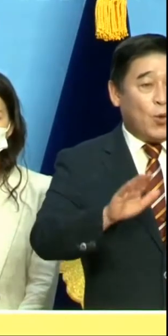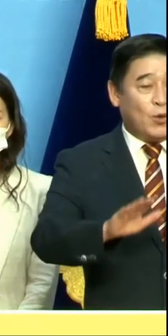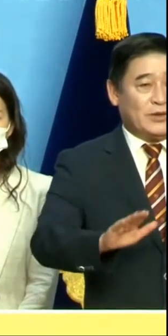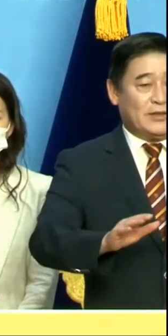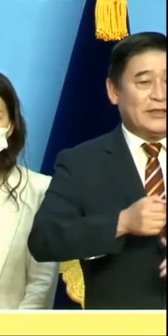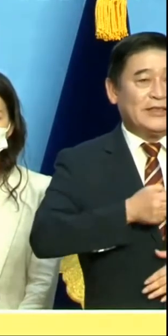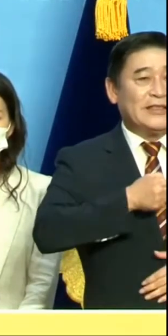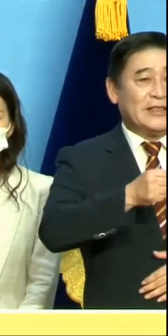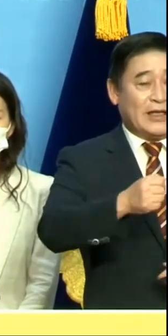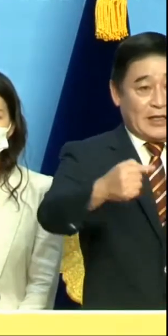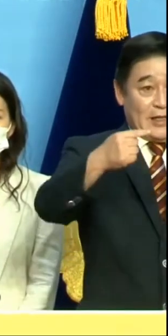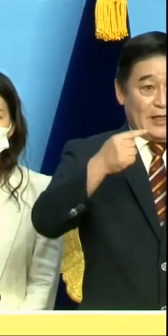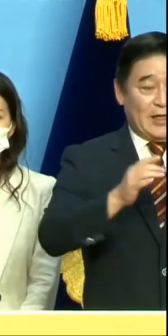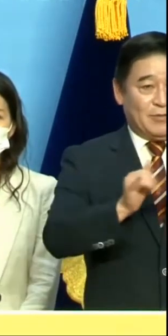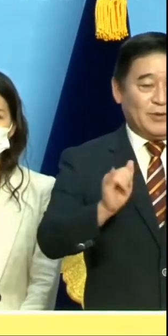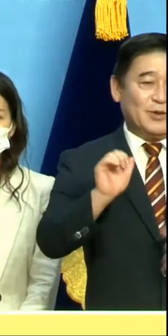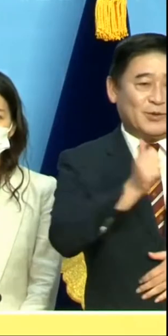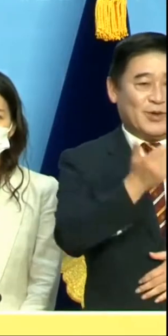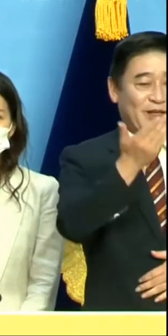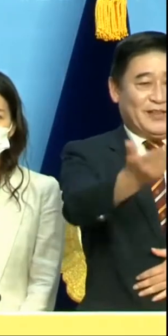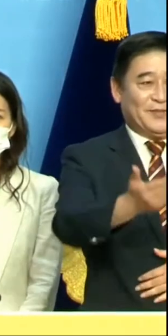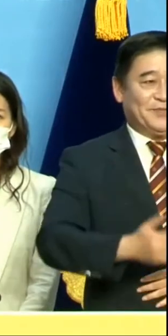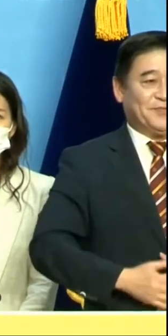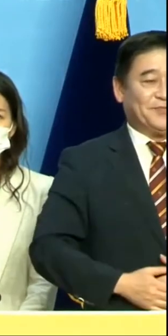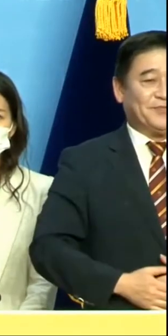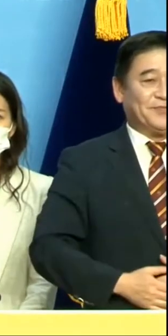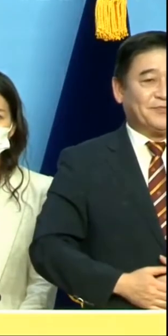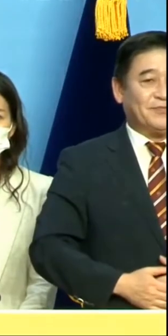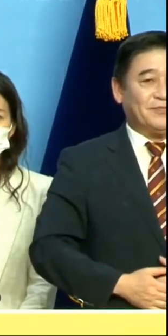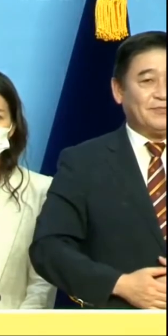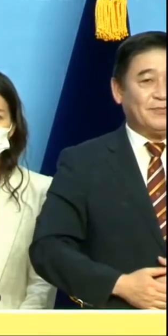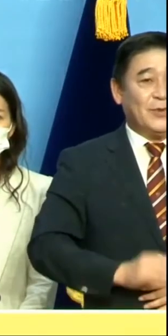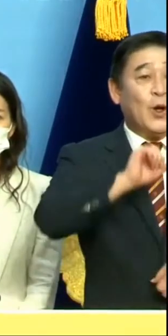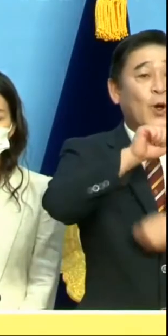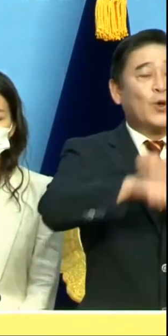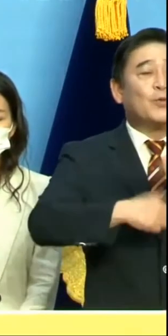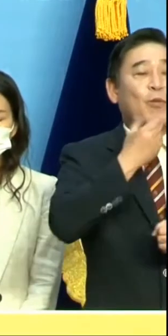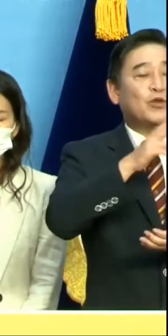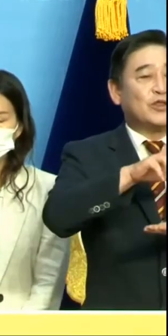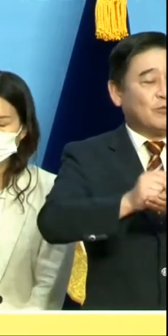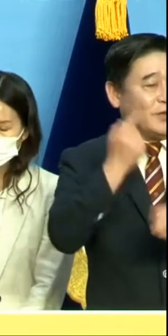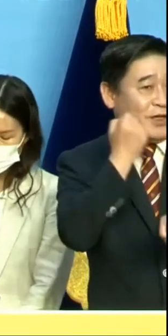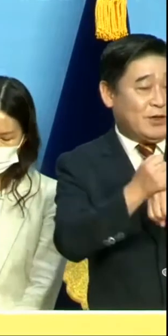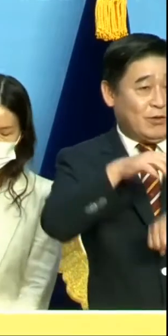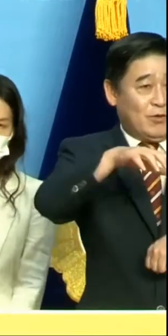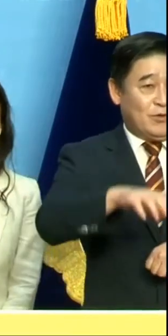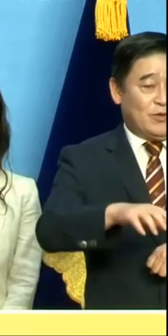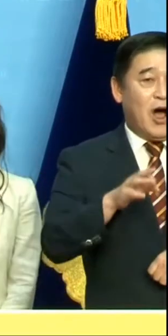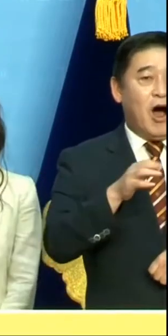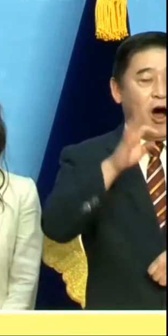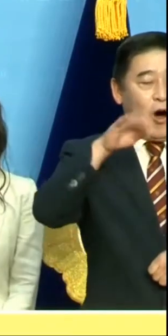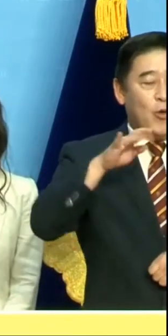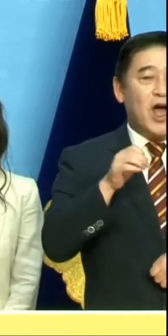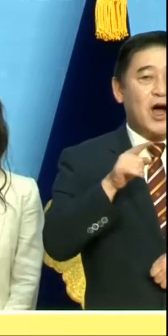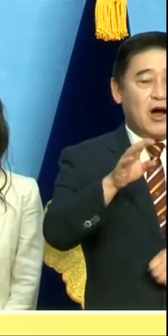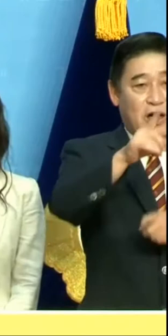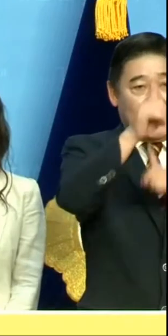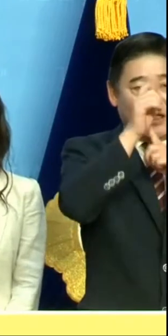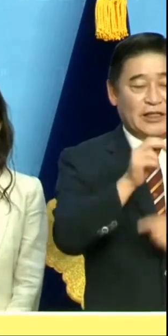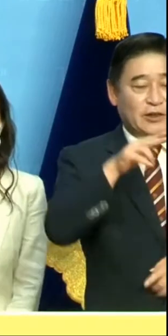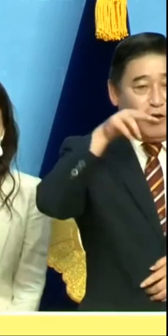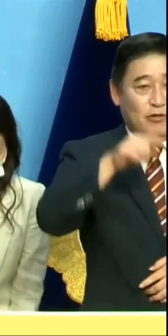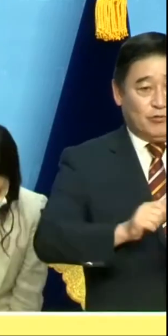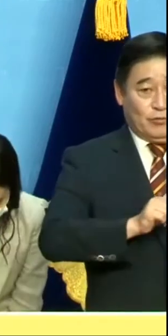기자회견은 참석하신 분들을 소개하겠습니다 동물 복지 문제 연구소 어 헤어 이형주 대표님